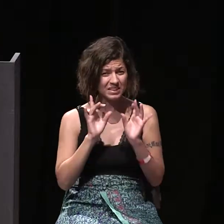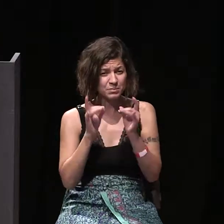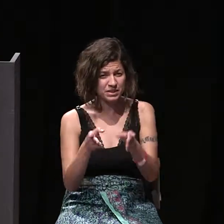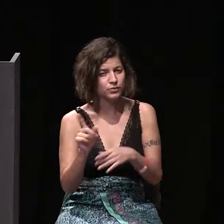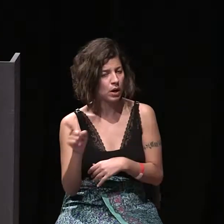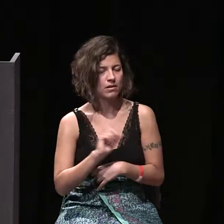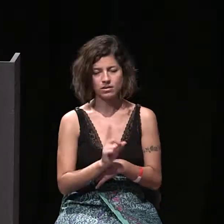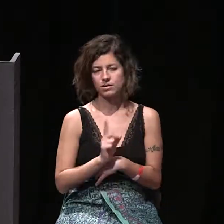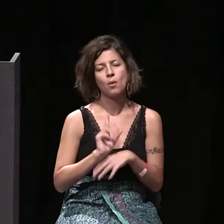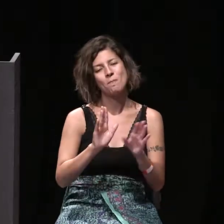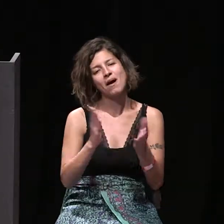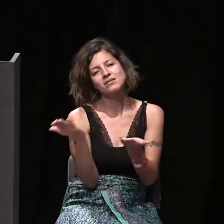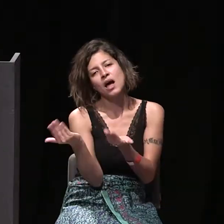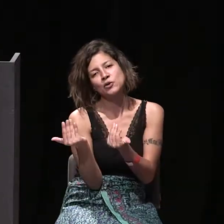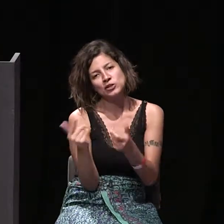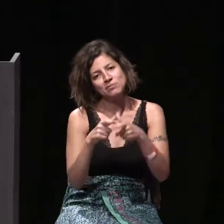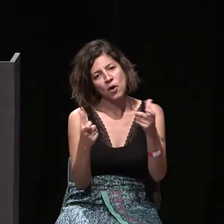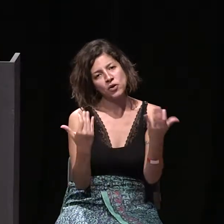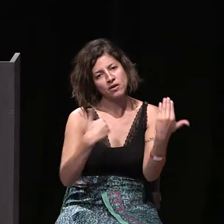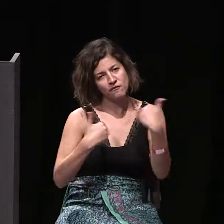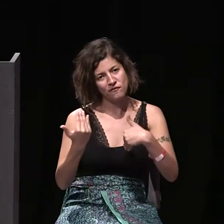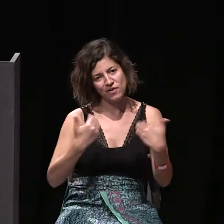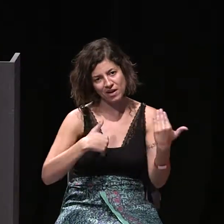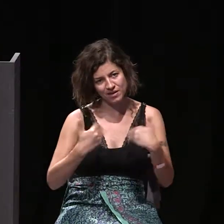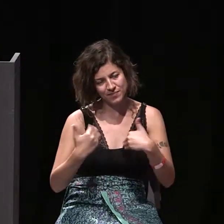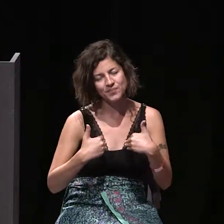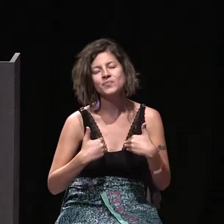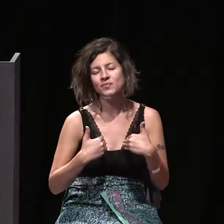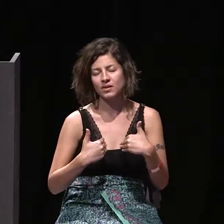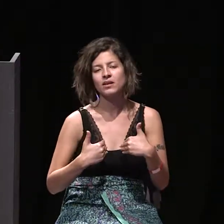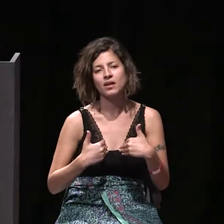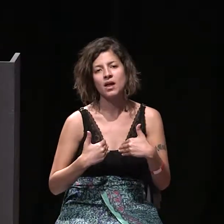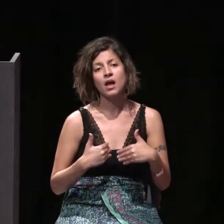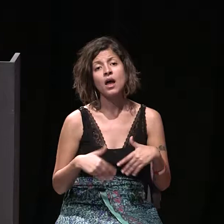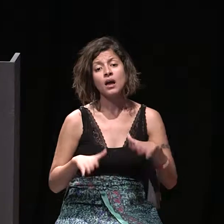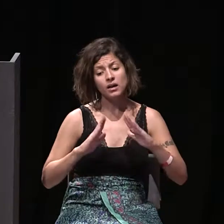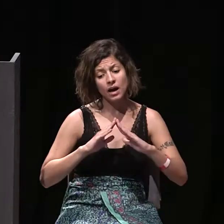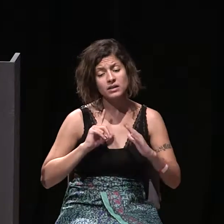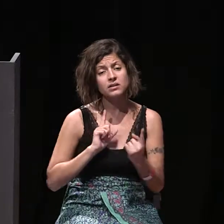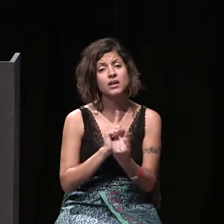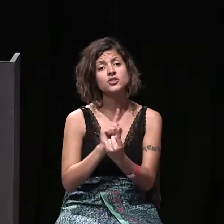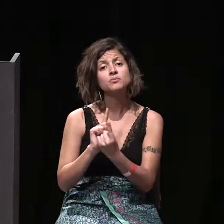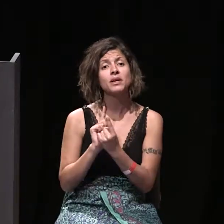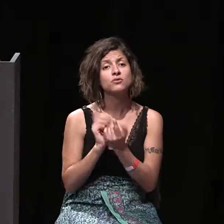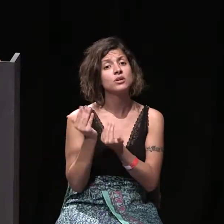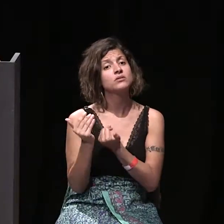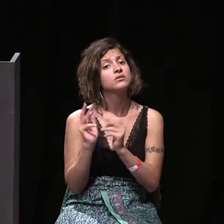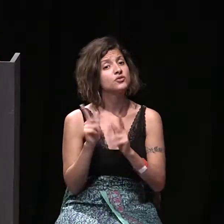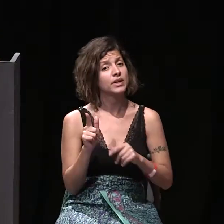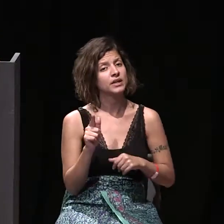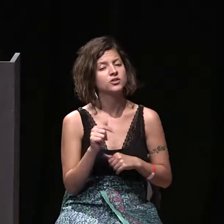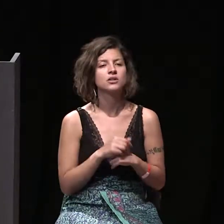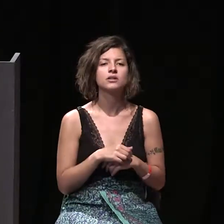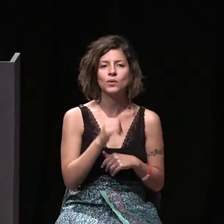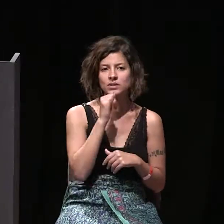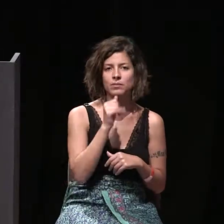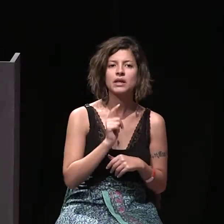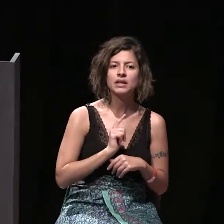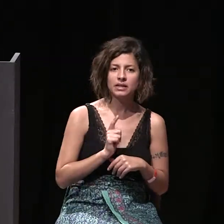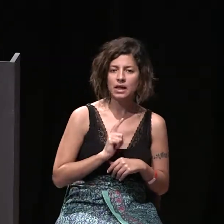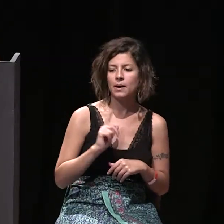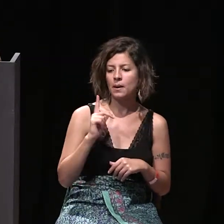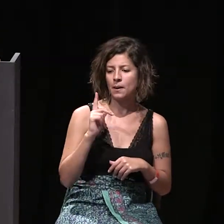adolescentes também, e a gente presta um atendimento diferenciado para as adolescentes, então tem um pediatra também que faz